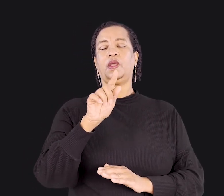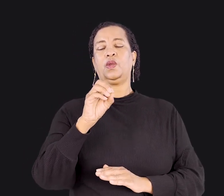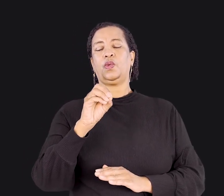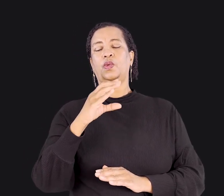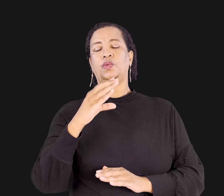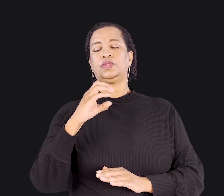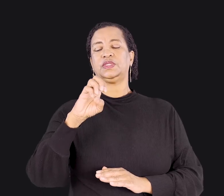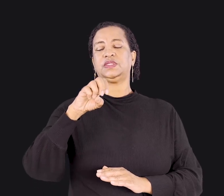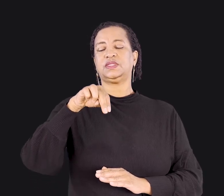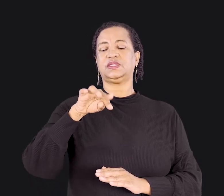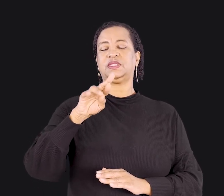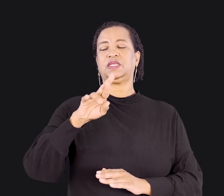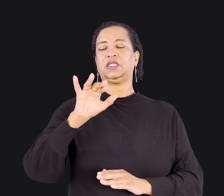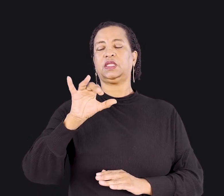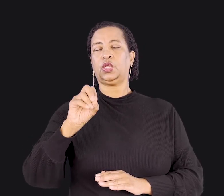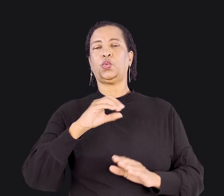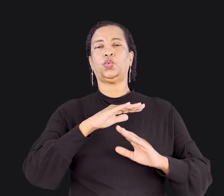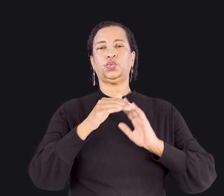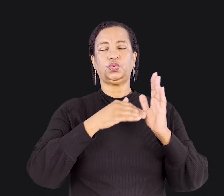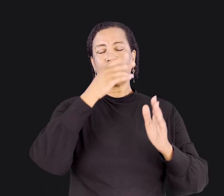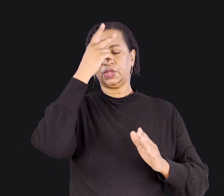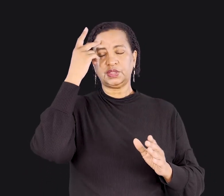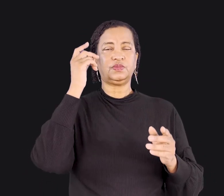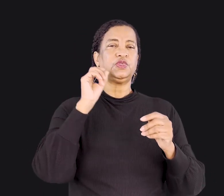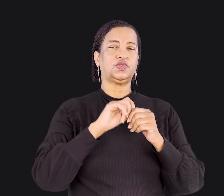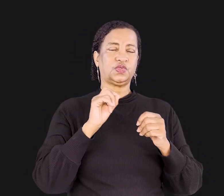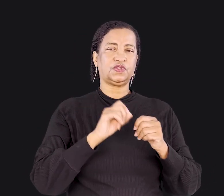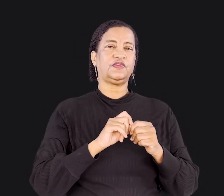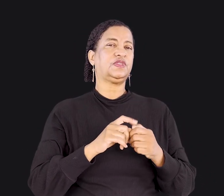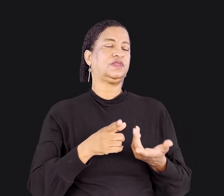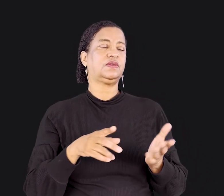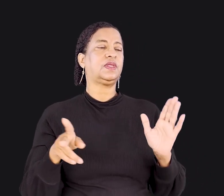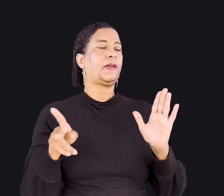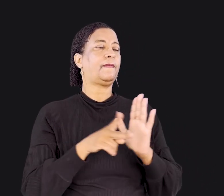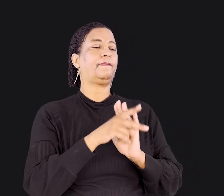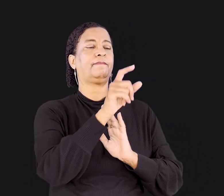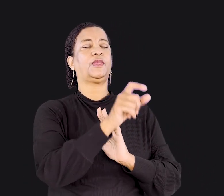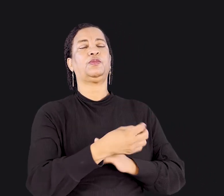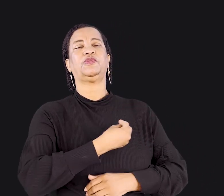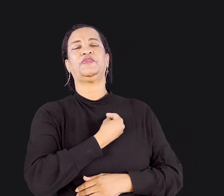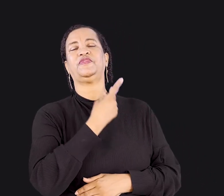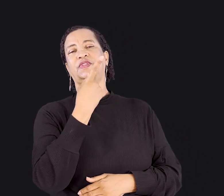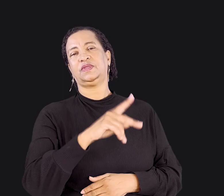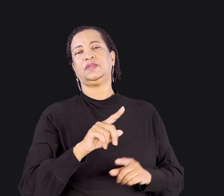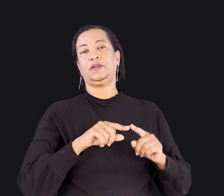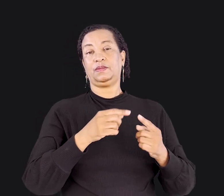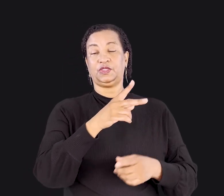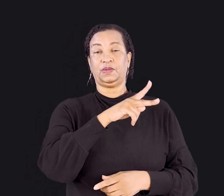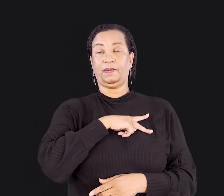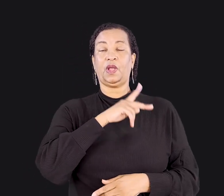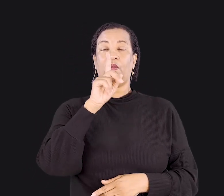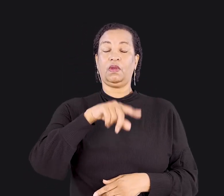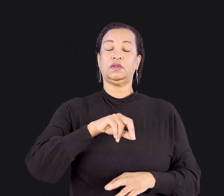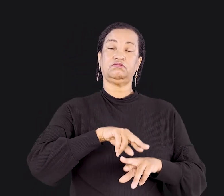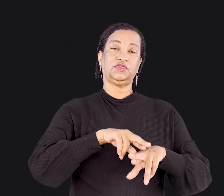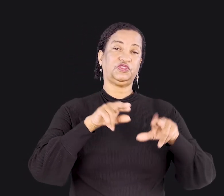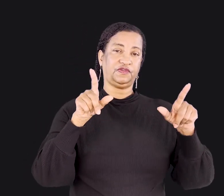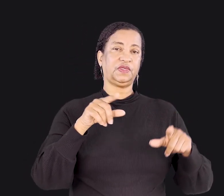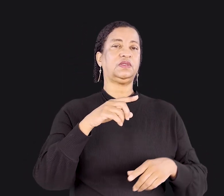egocêntrico. Tudo que aquelas pessoas faziam era para elas mesmas. Mas com Paulo isso era diferente. E ele tinha